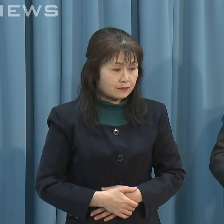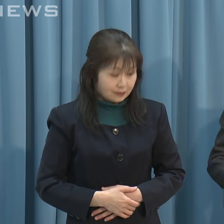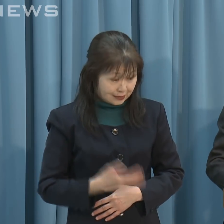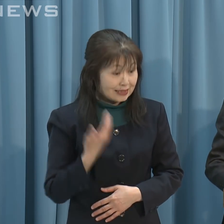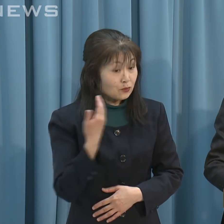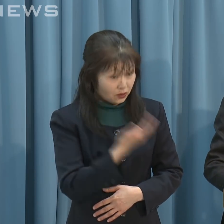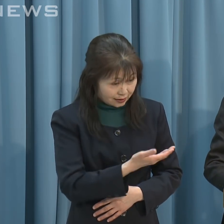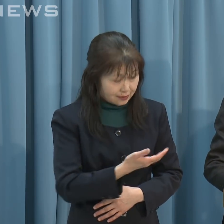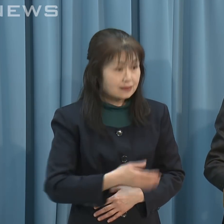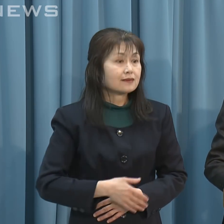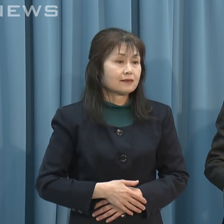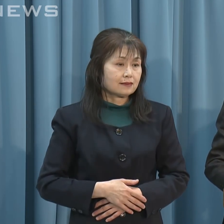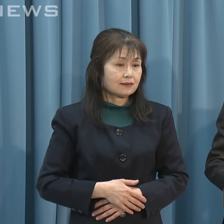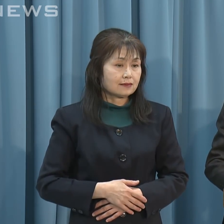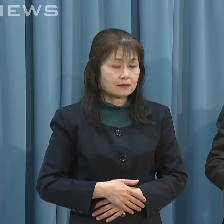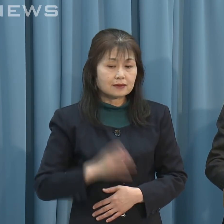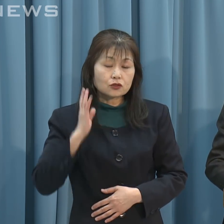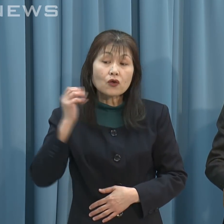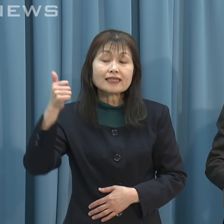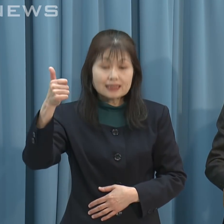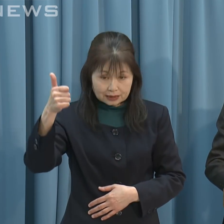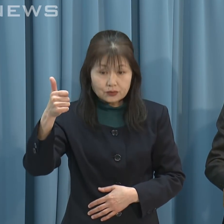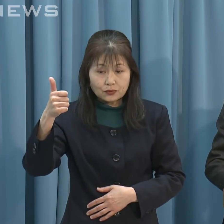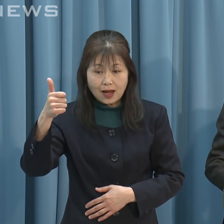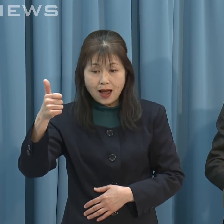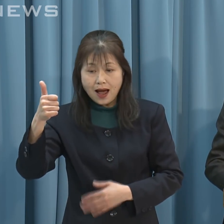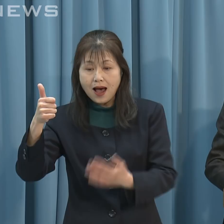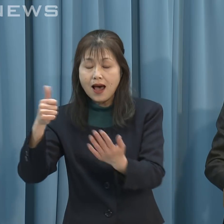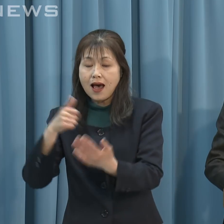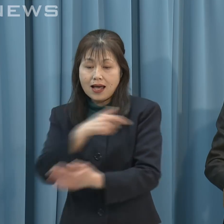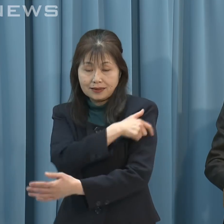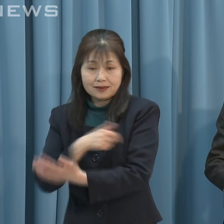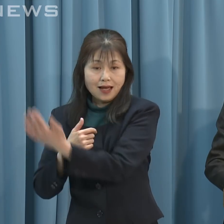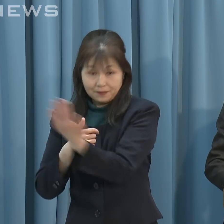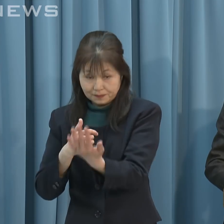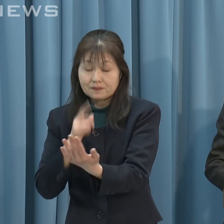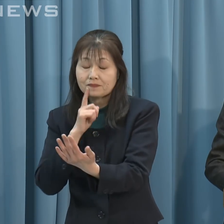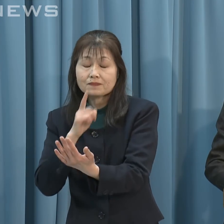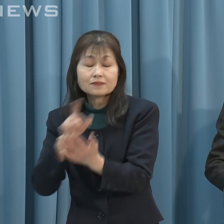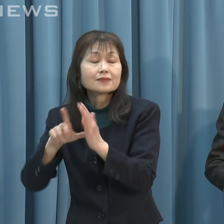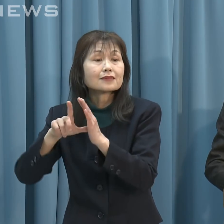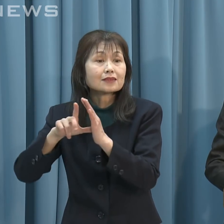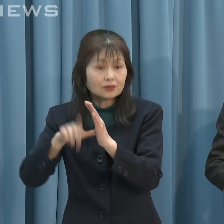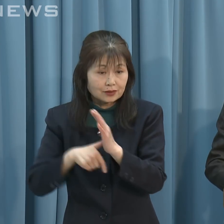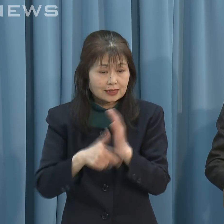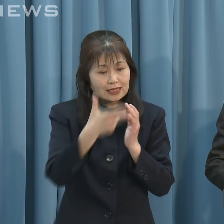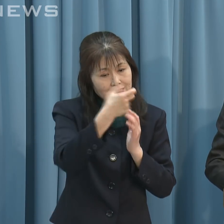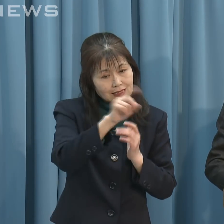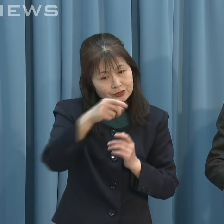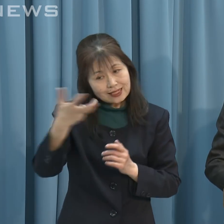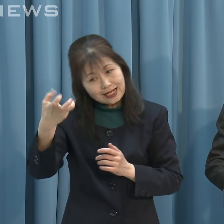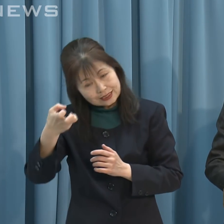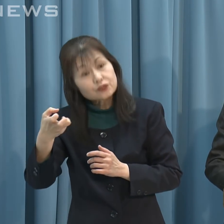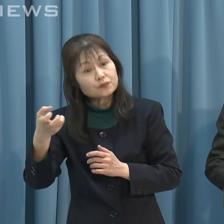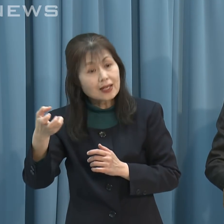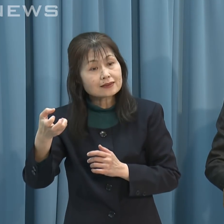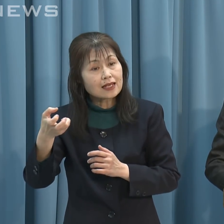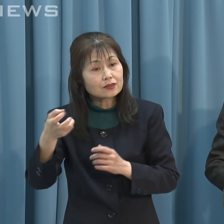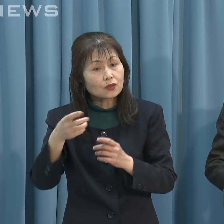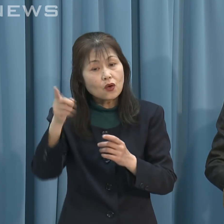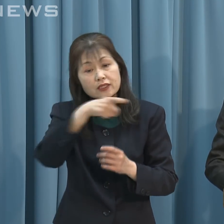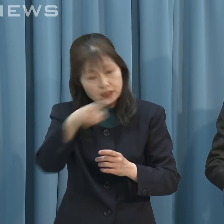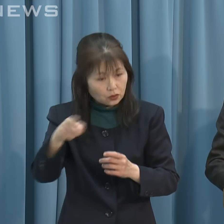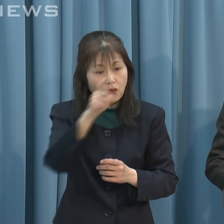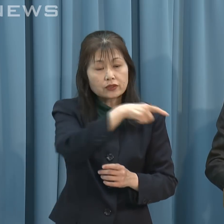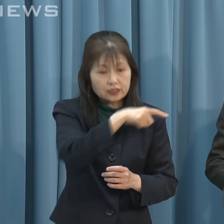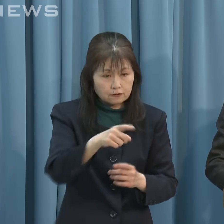はい、総理は会見の中で、7割から8割の接触を減らせば今後2週間後で減少傾向に